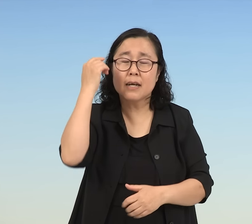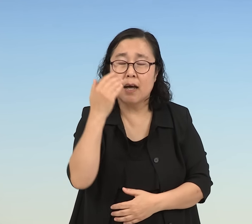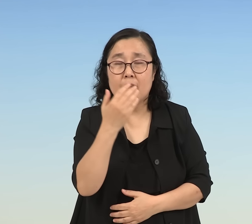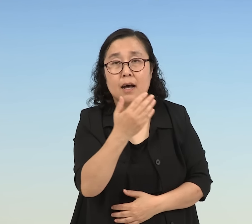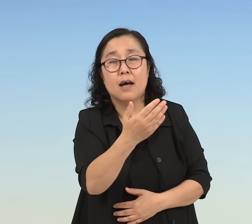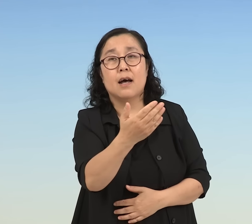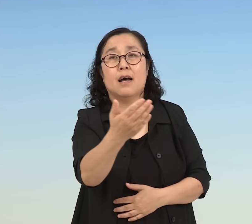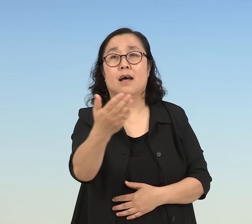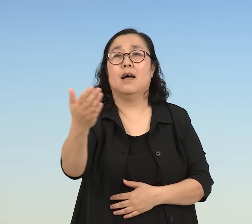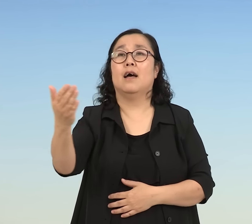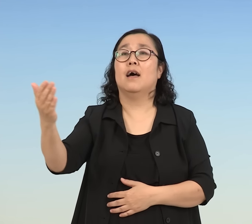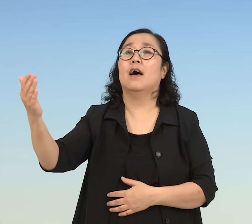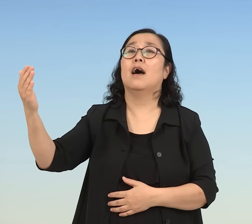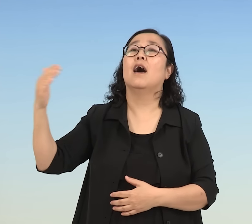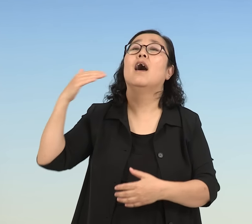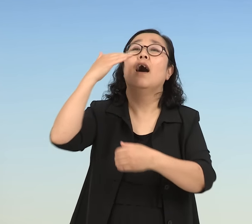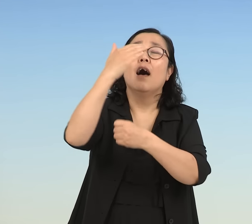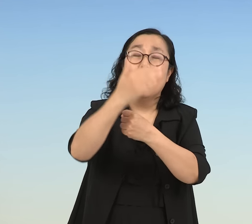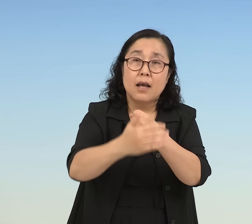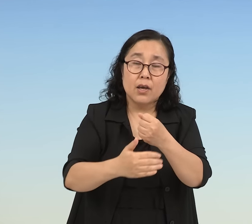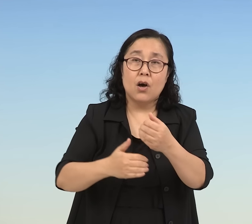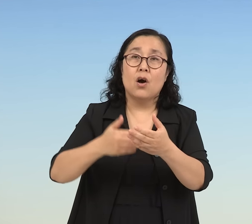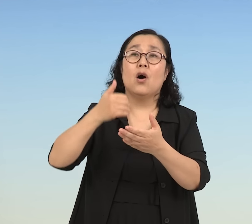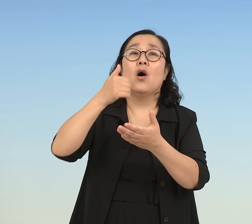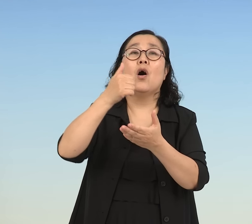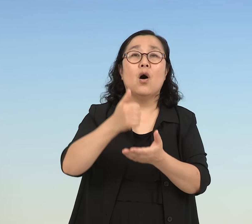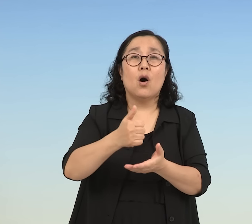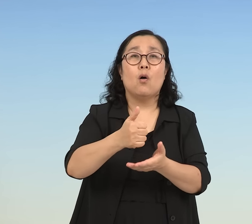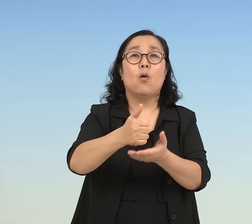여러분이 감격을 가지고 여호와 우리 주여,